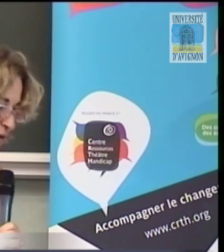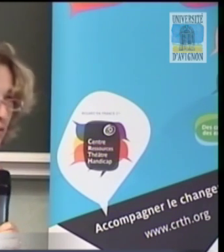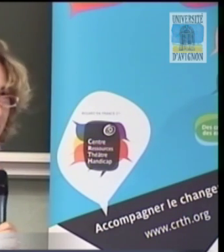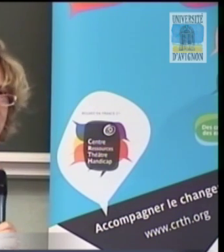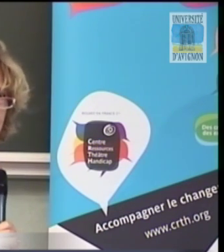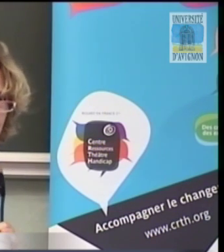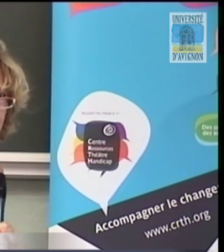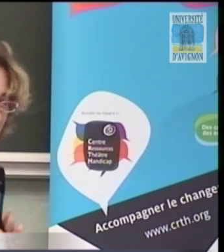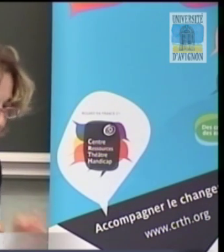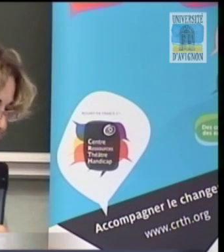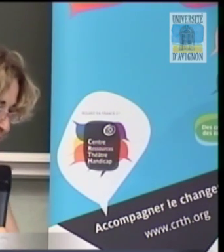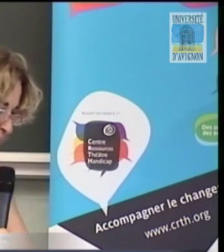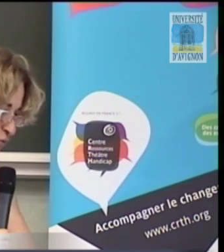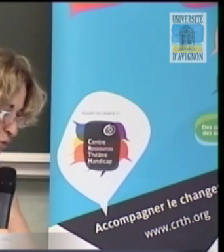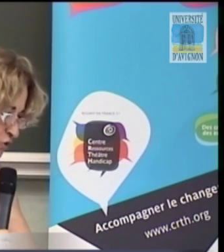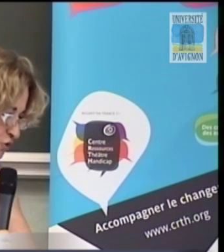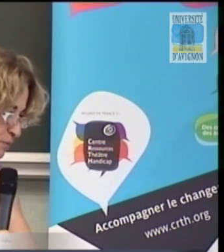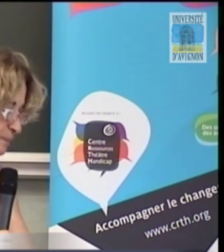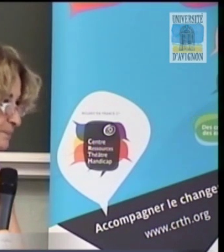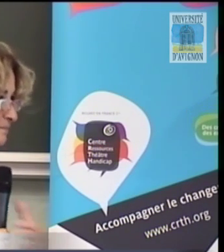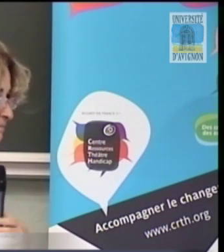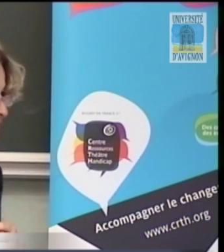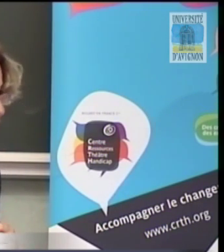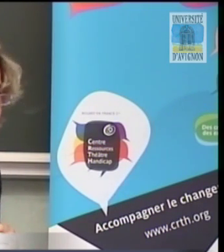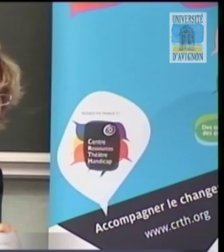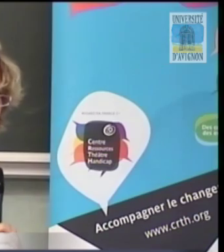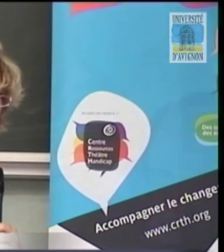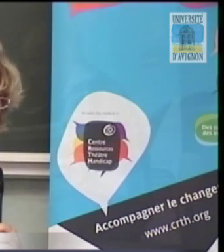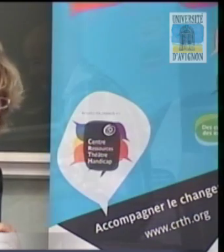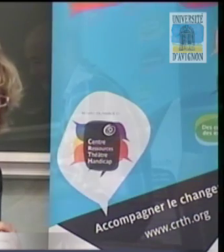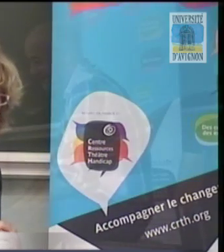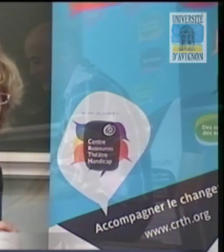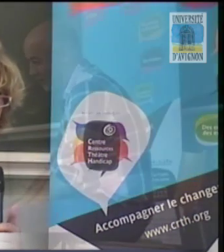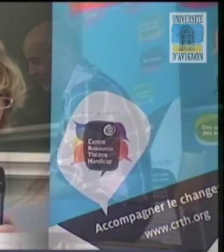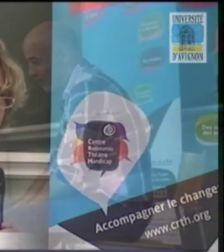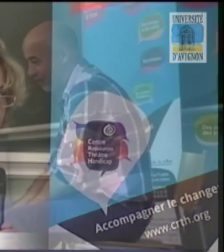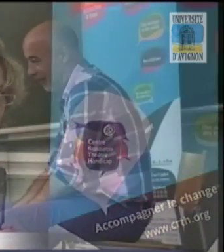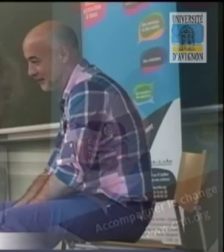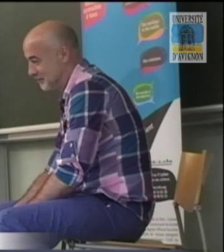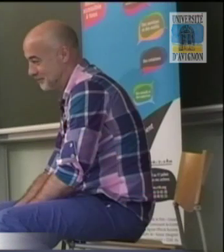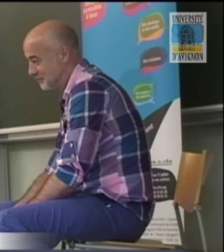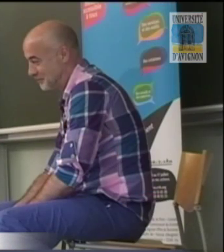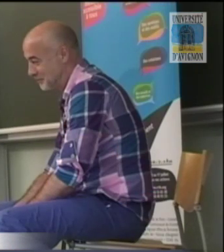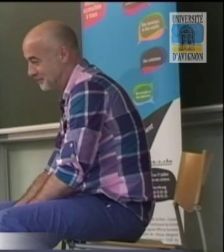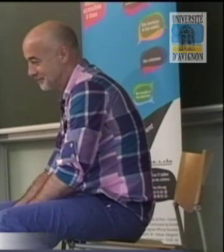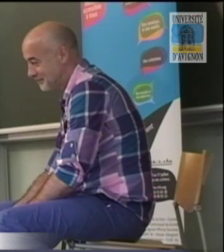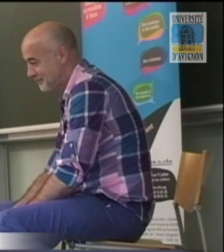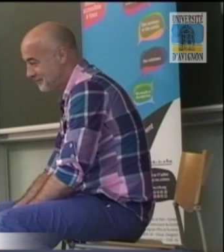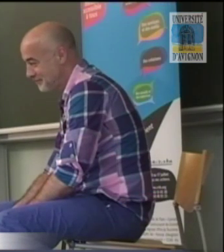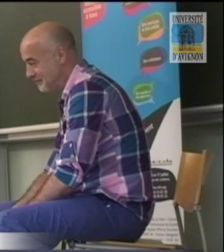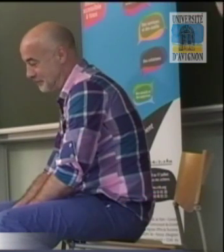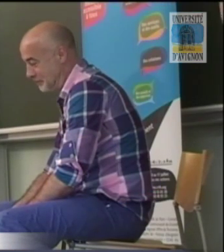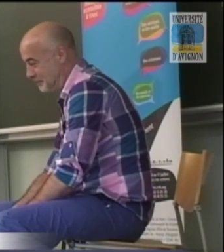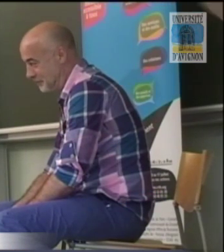qui joue un rôle précieux dans l'accompagnement au changement. Alors il joue sur plusieurs tableaux. Le premier, c'est celui de